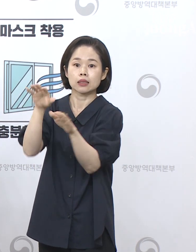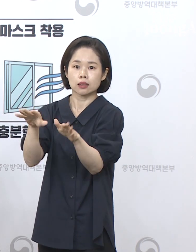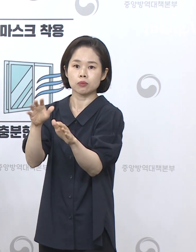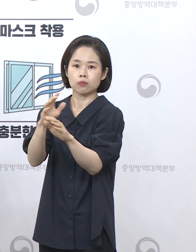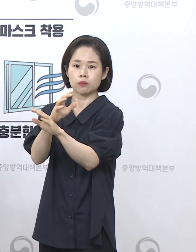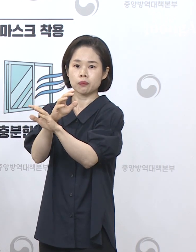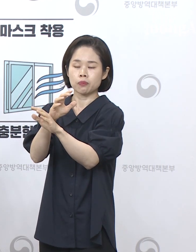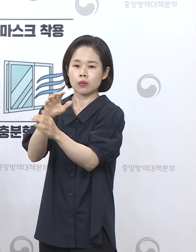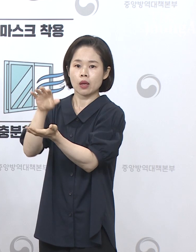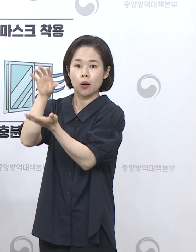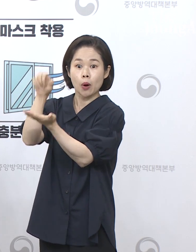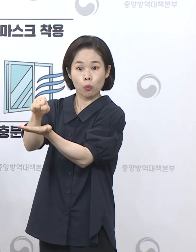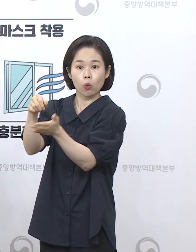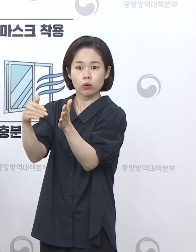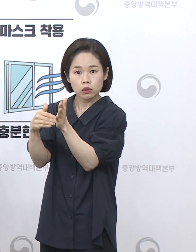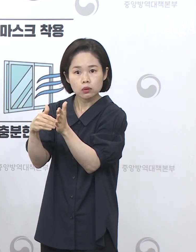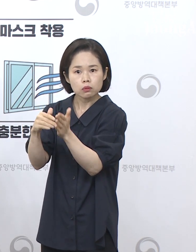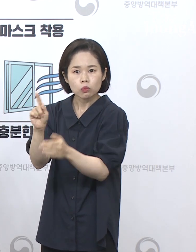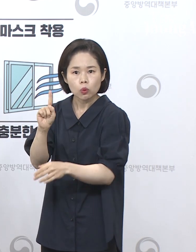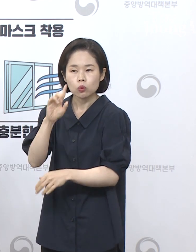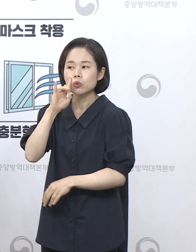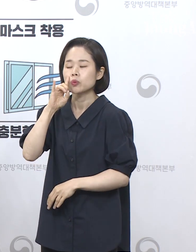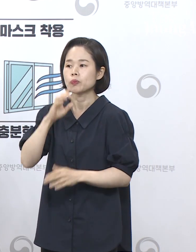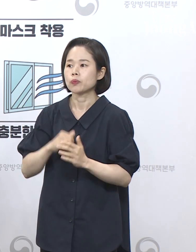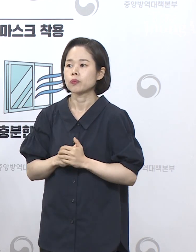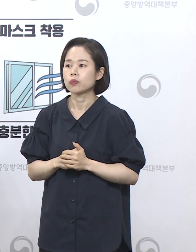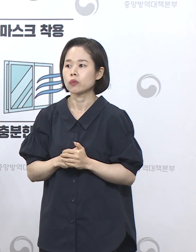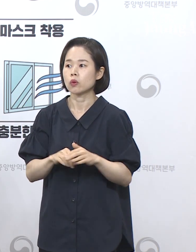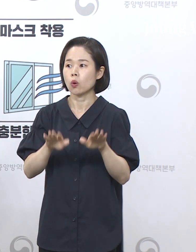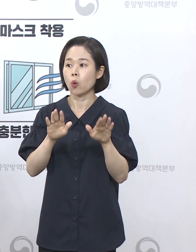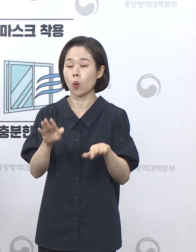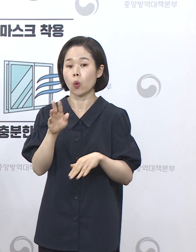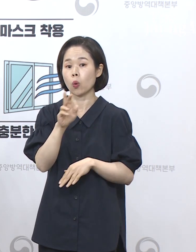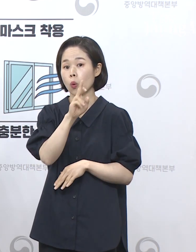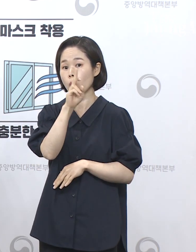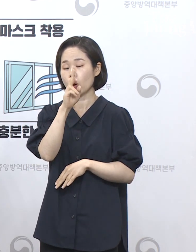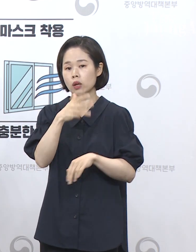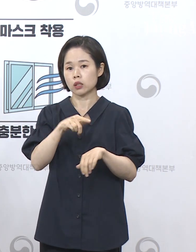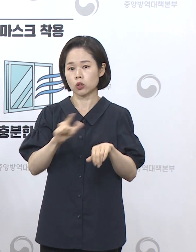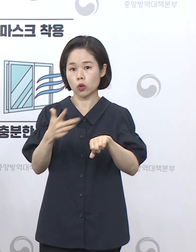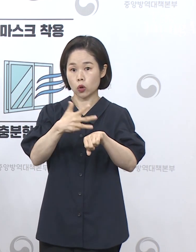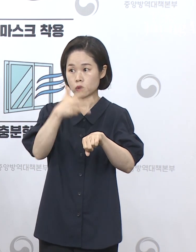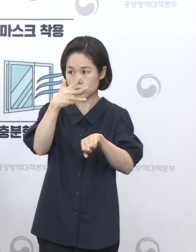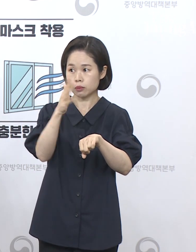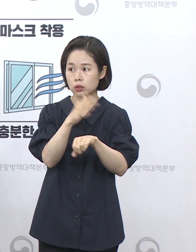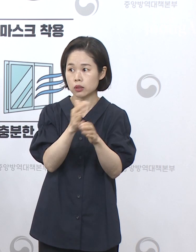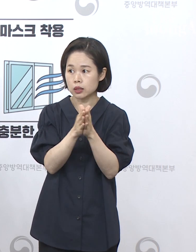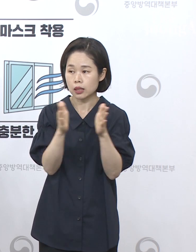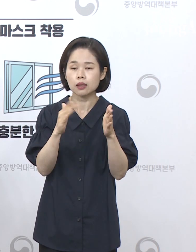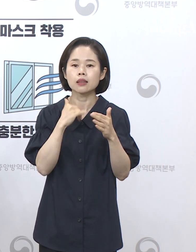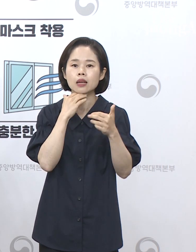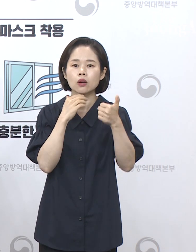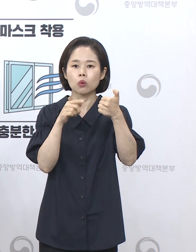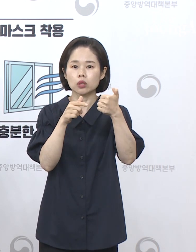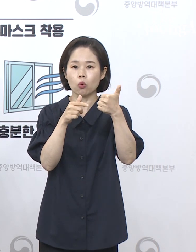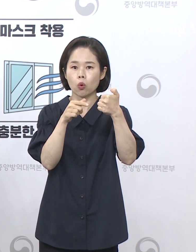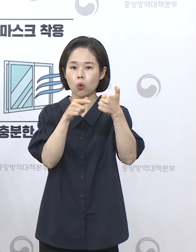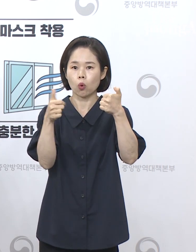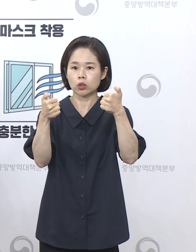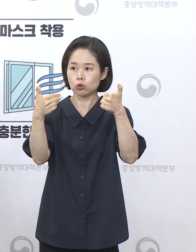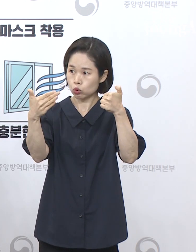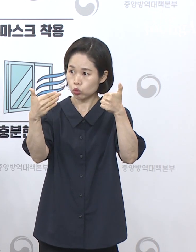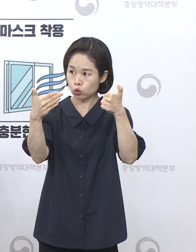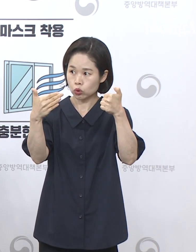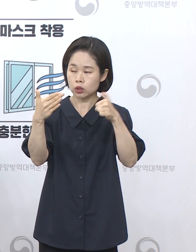질문 주셨습니다. 그리고 오늘 오후부터 재개되는 55세에서 59세 연령층에 대한 사전